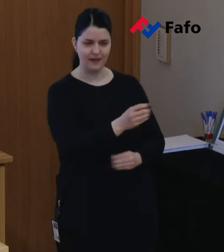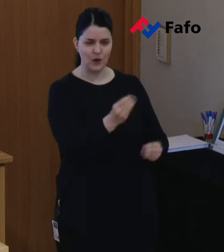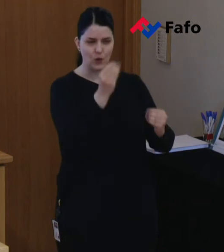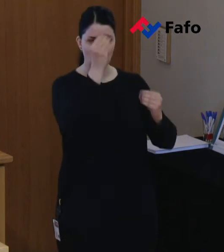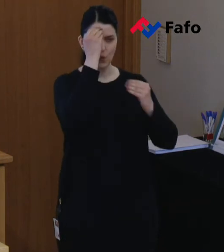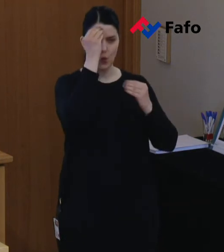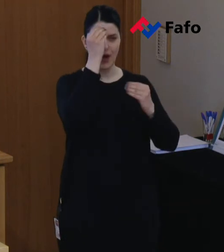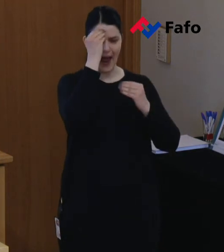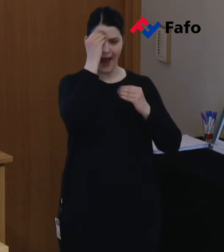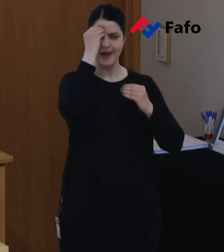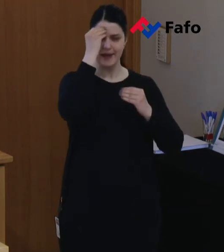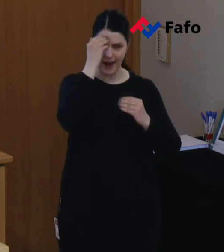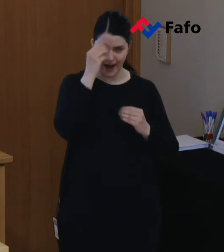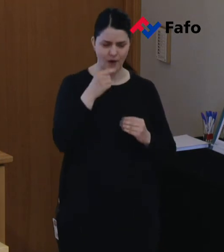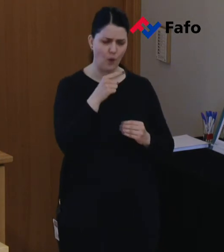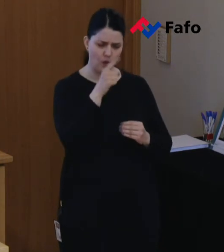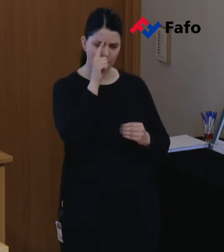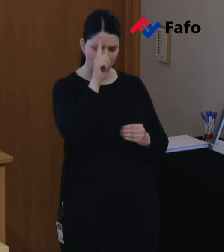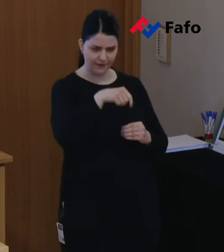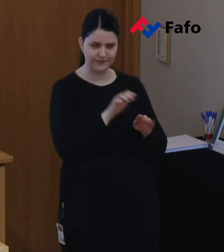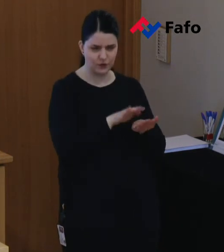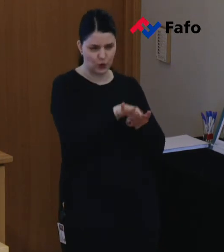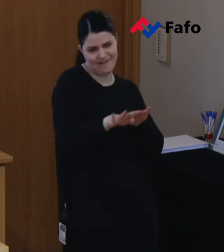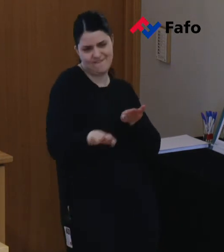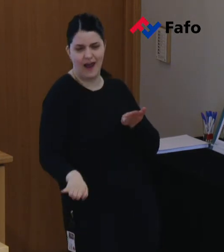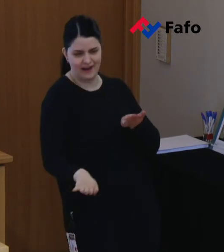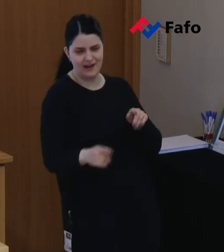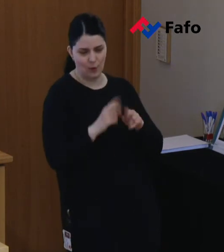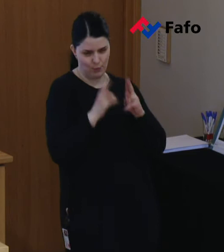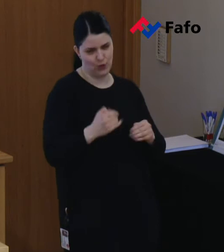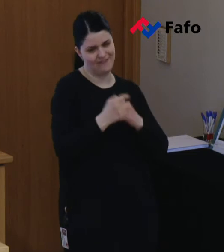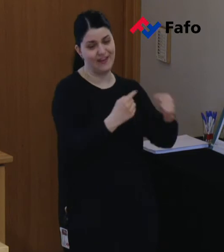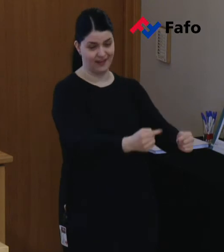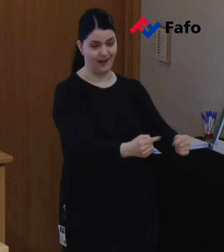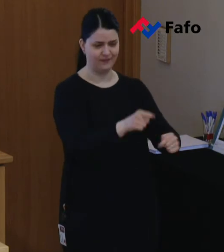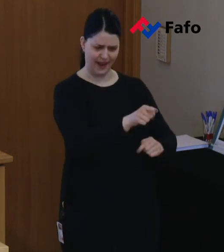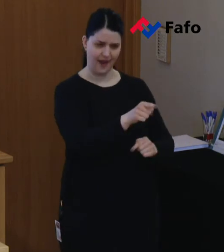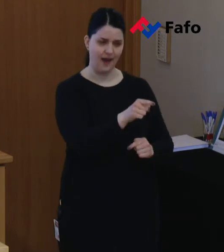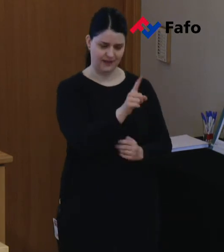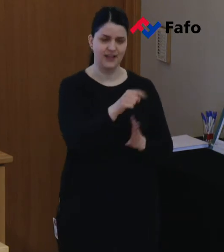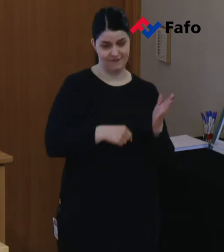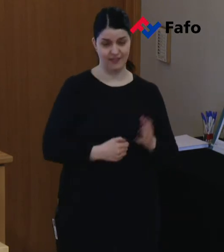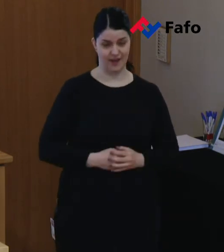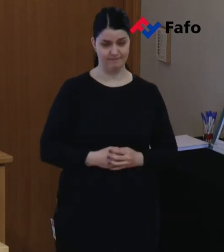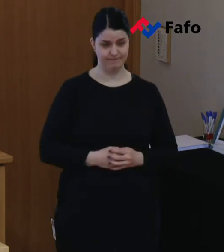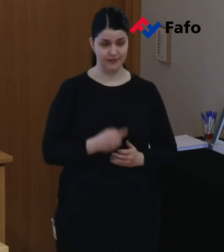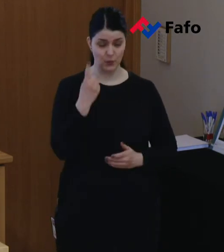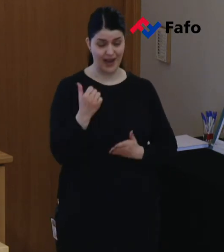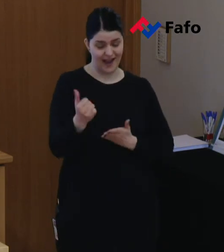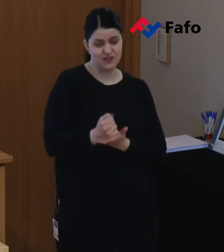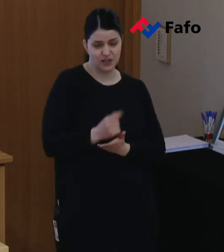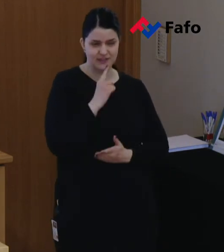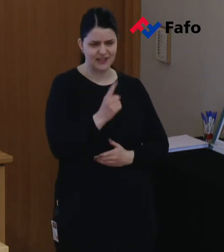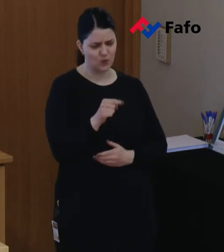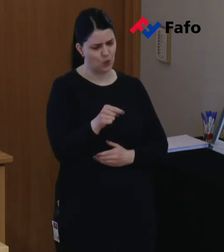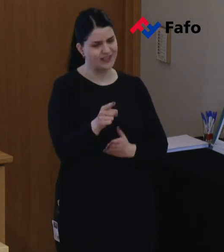av de på en måte, at det at man har tråkket feil, bruke det når man jobber videre, det krevende. Så en av de ansatte sier at det